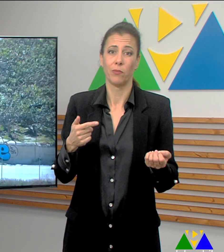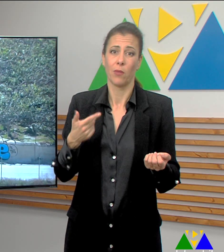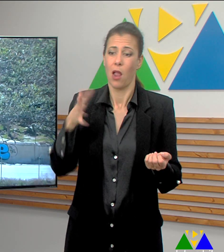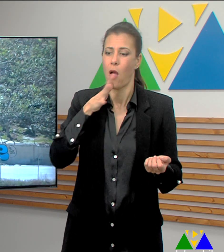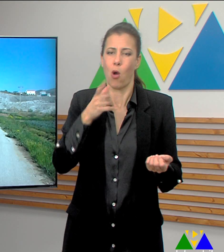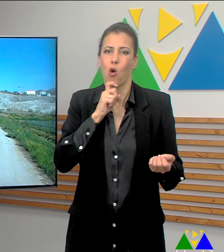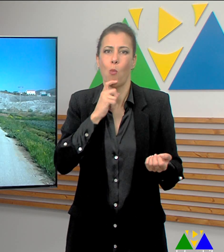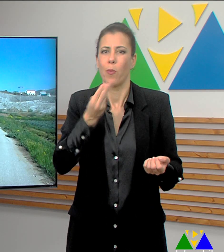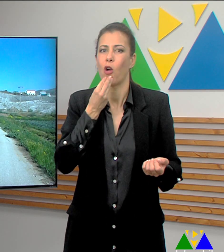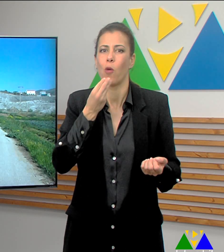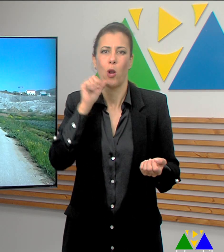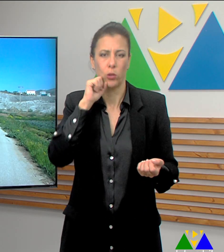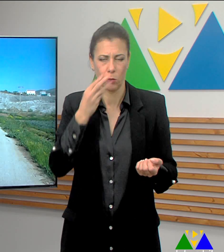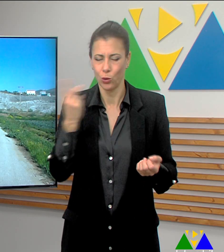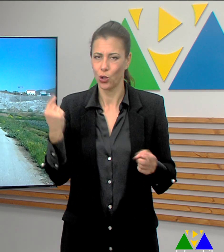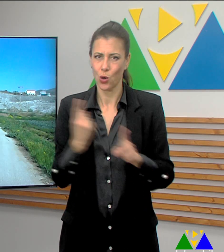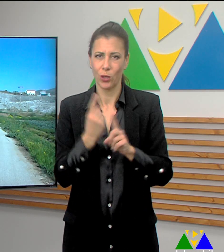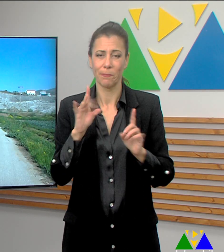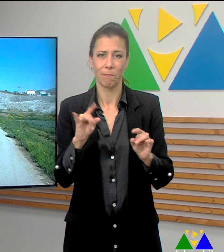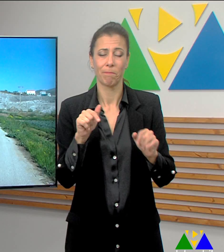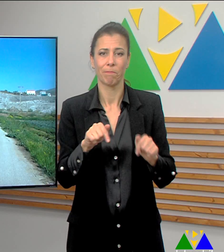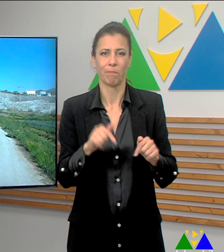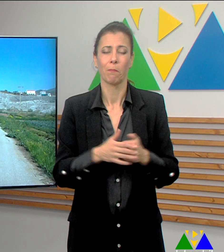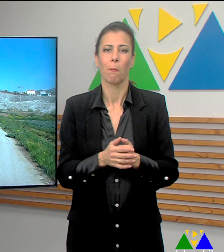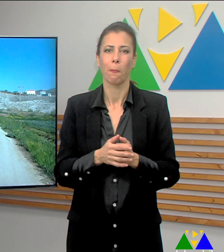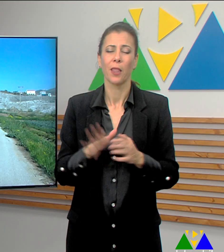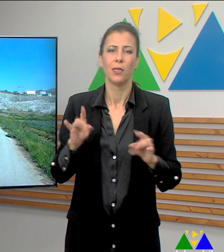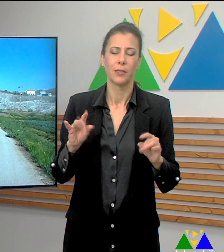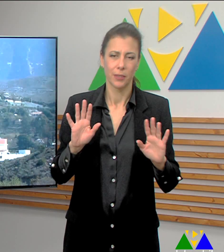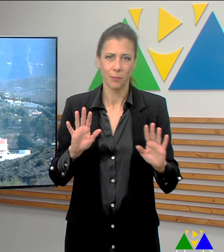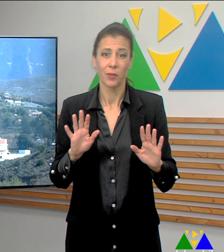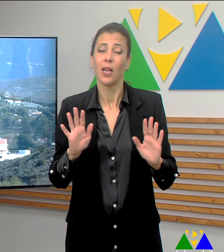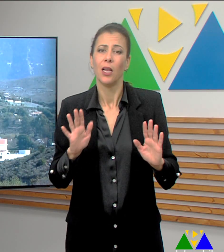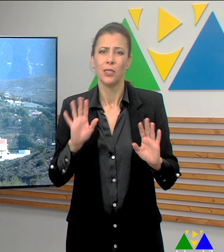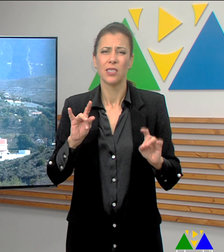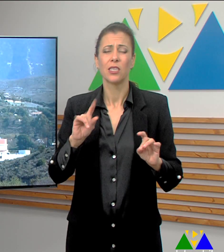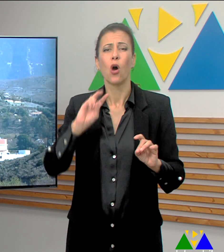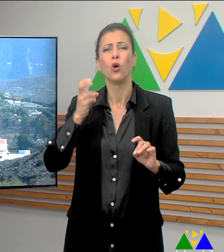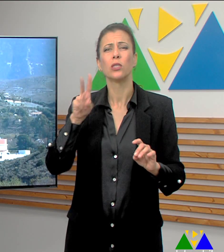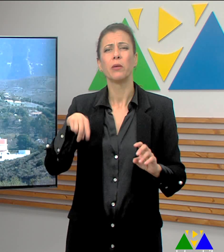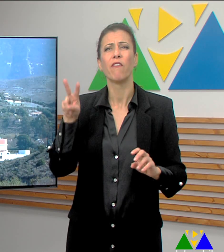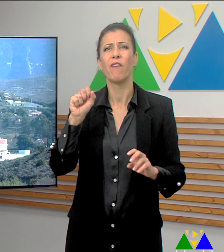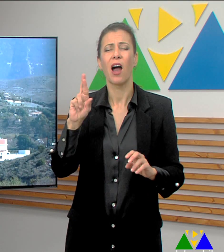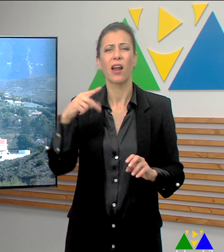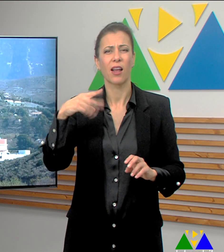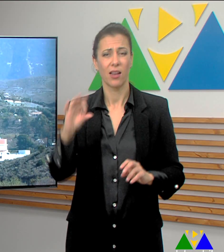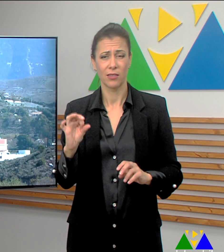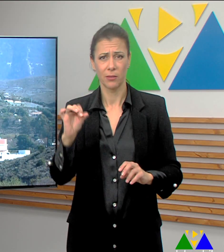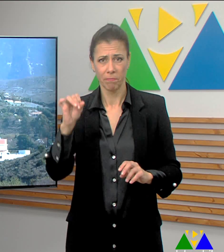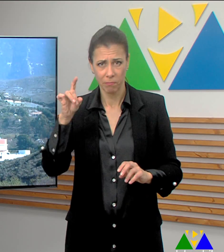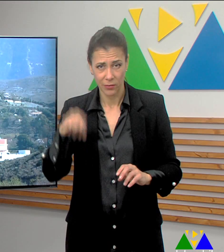iban a comer los motrileños. El famoso litigio de Eduardo Manosalva, ¿no? El de los Vargas, los Vargas.